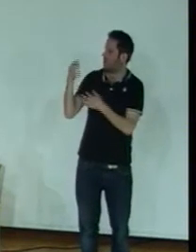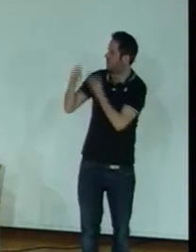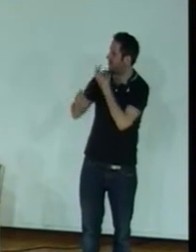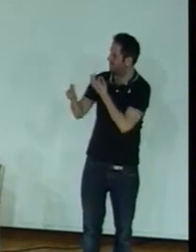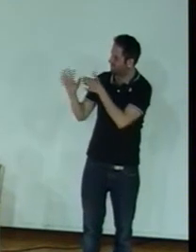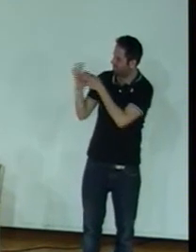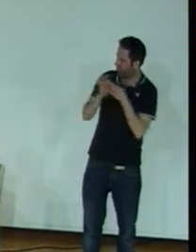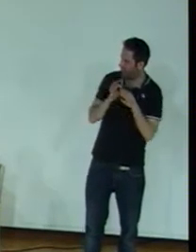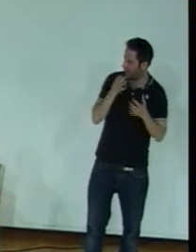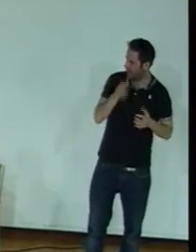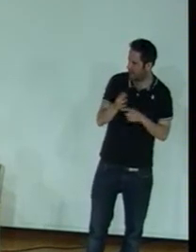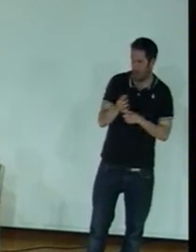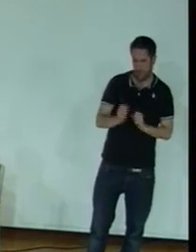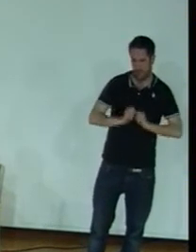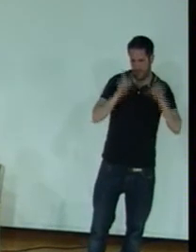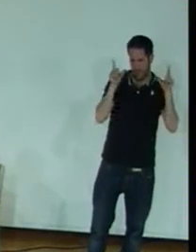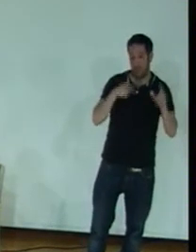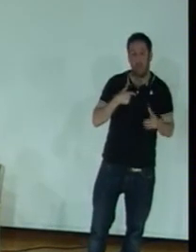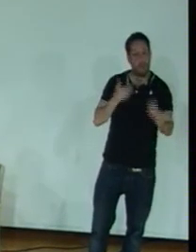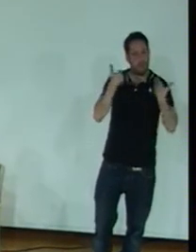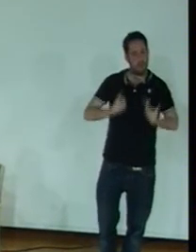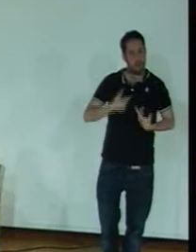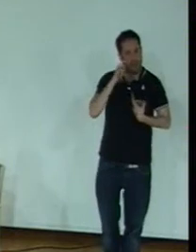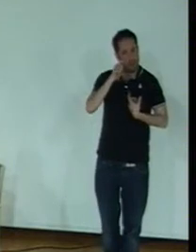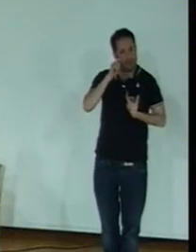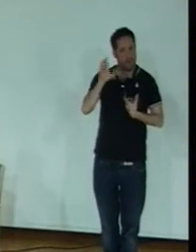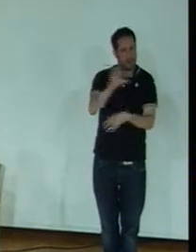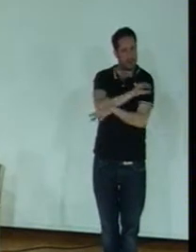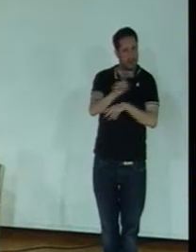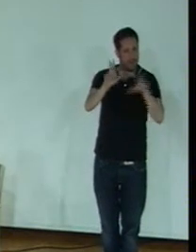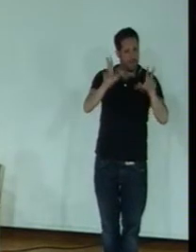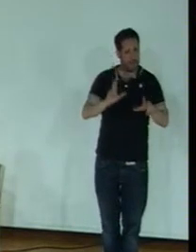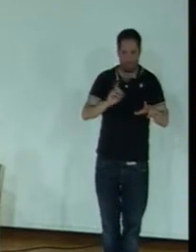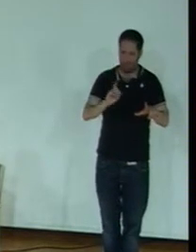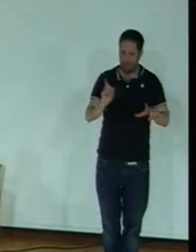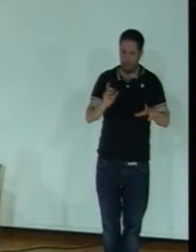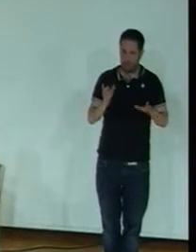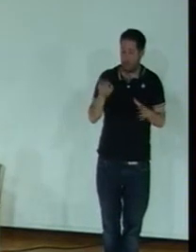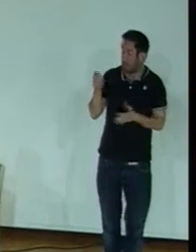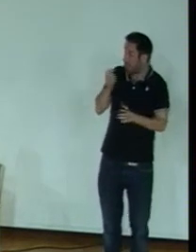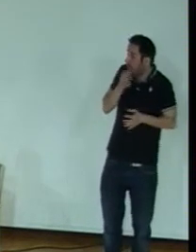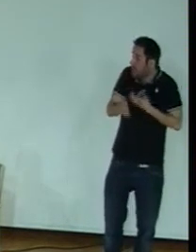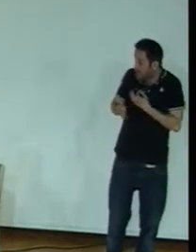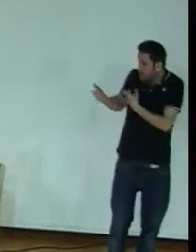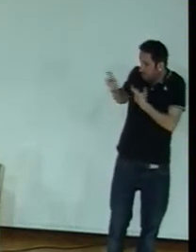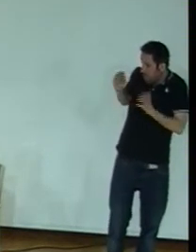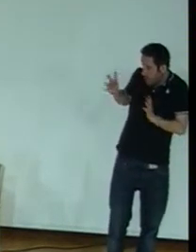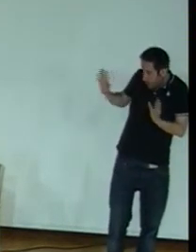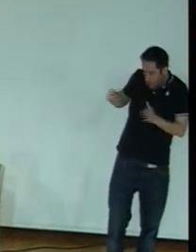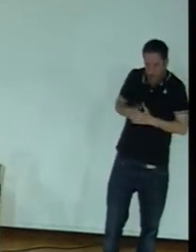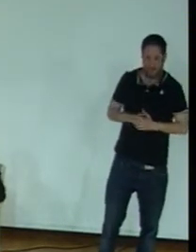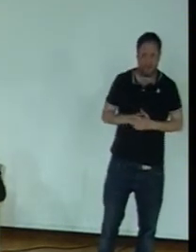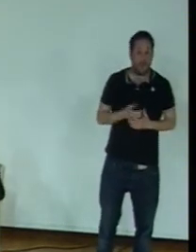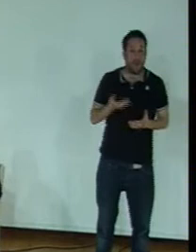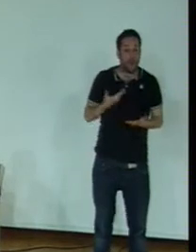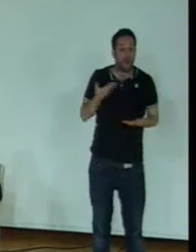petit peu. Je ne suis pas expert en sécurité informatique, donc je parle sous contrôle. Mais on